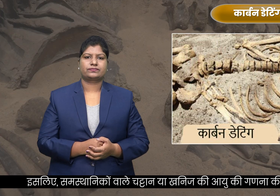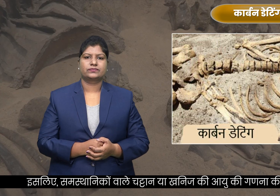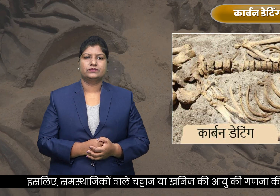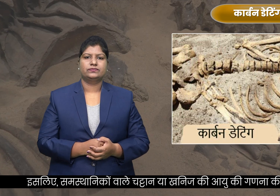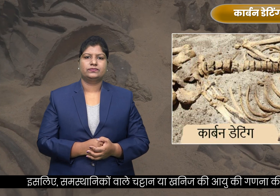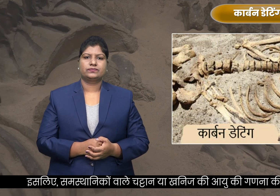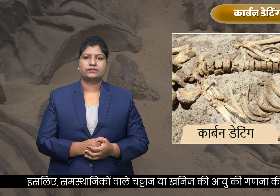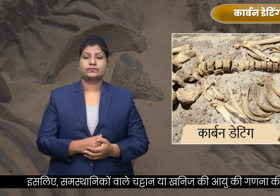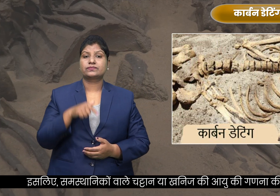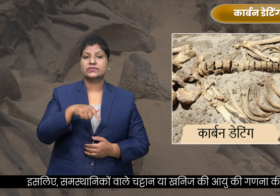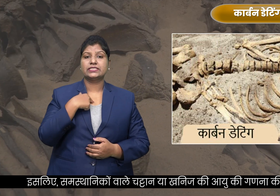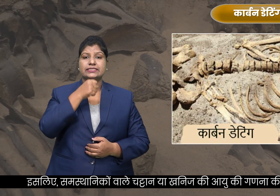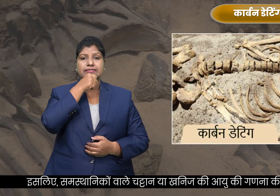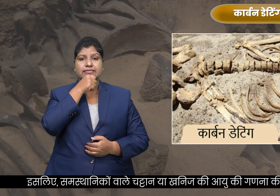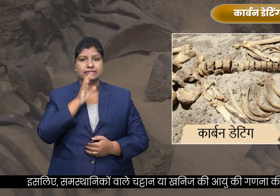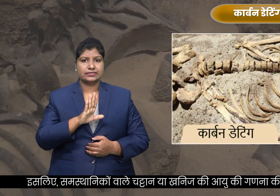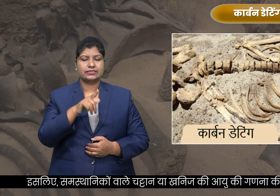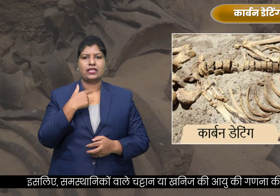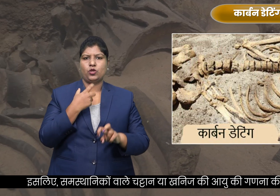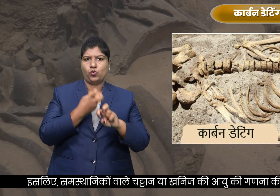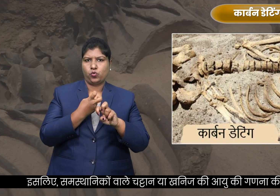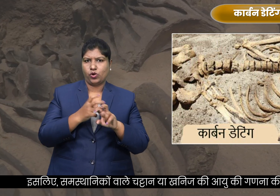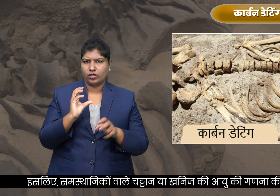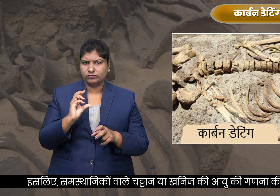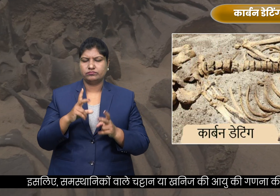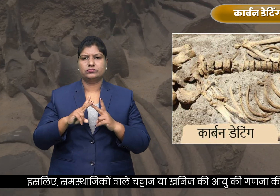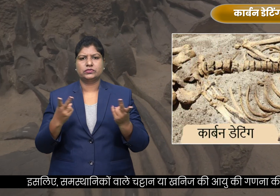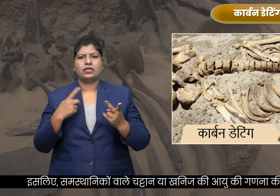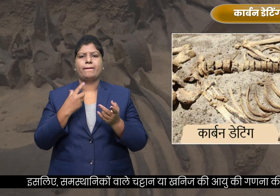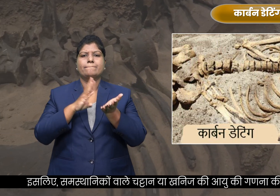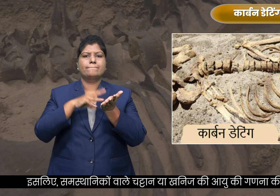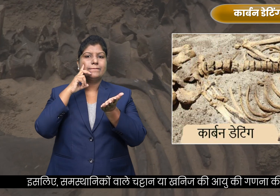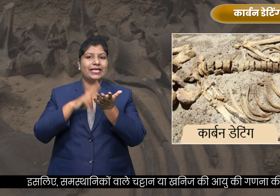इसलिए समस्थानिकों वाले चट्टान या खनिज की आयु की गणना की जा सकती है।